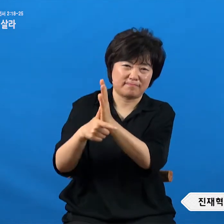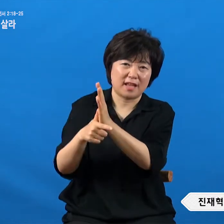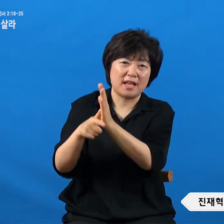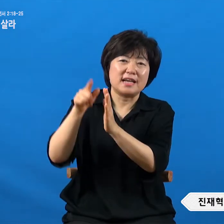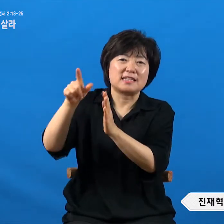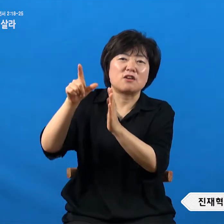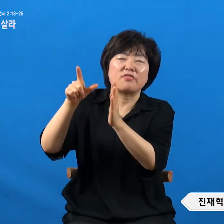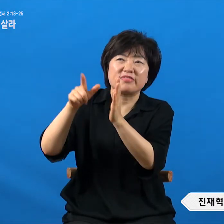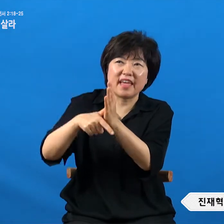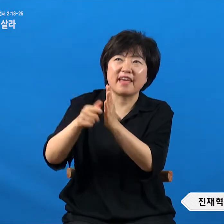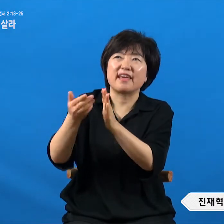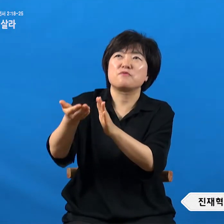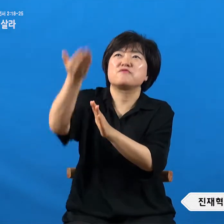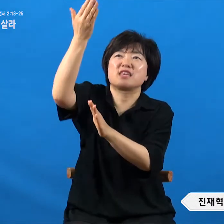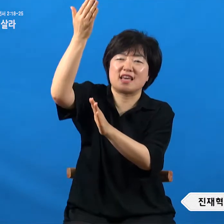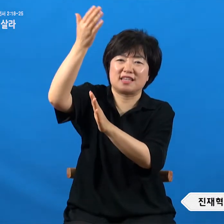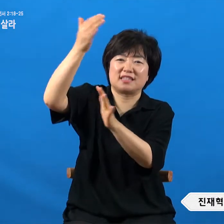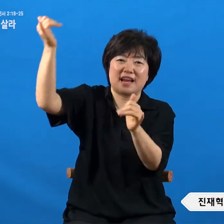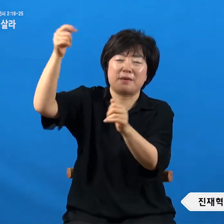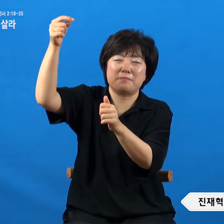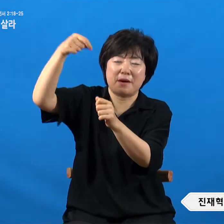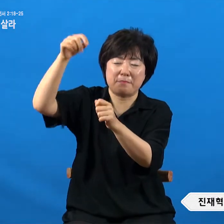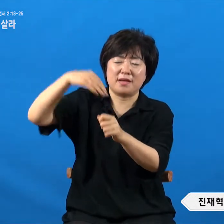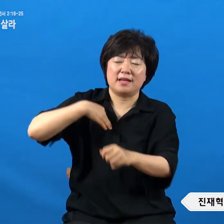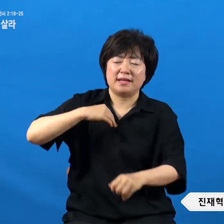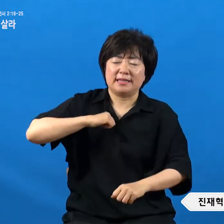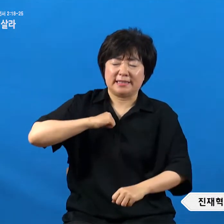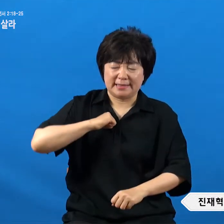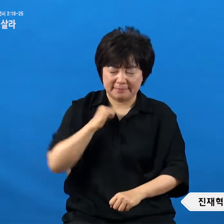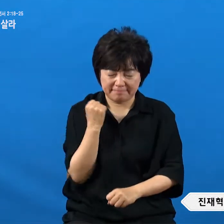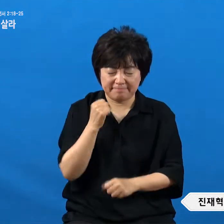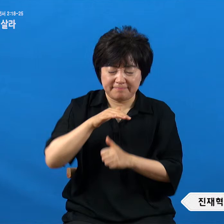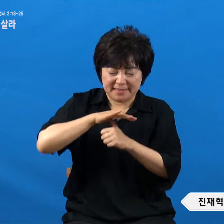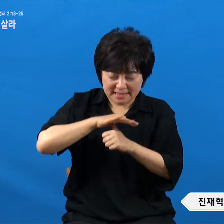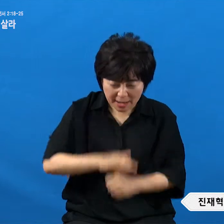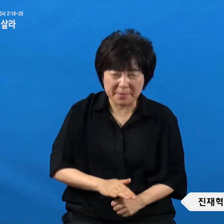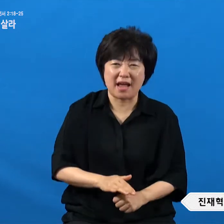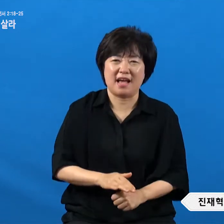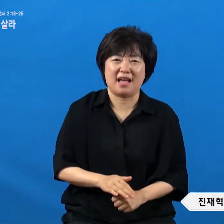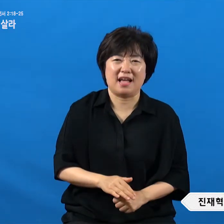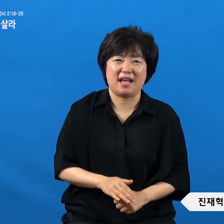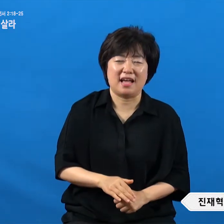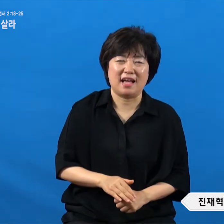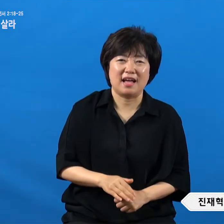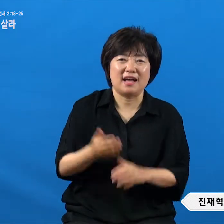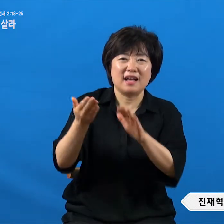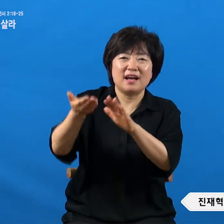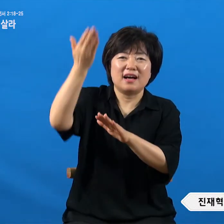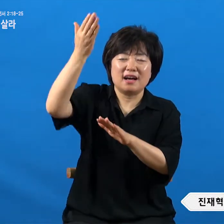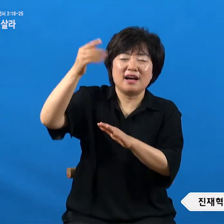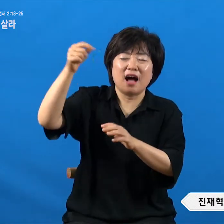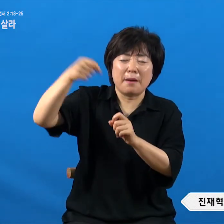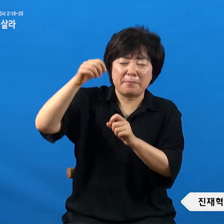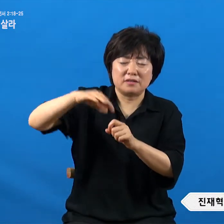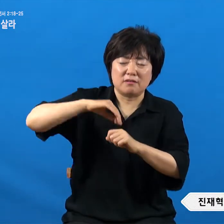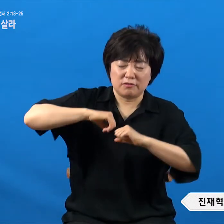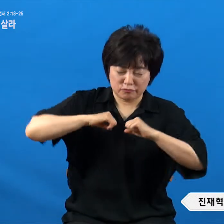있습니다. 바로 그런 자들에게 참으라 라고 말씀하시고 그런